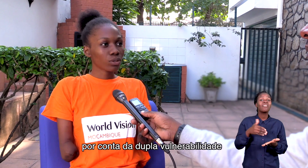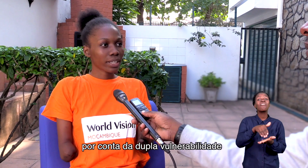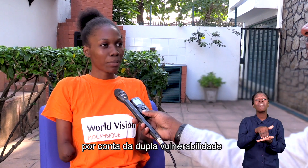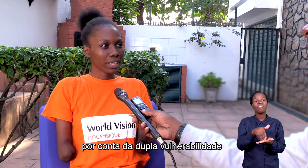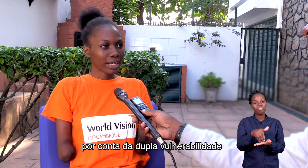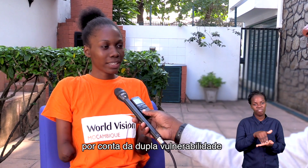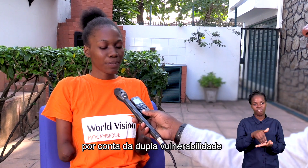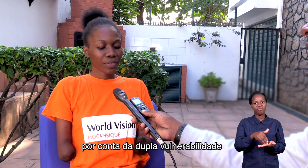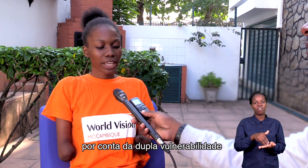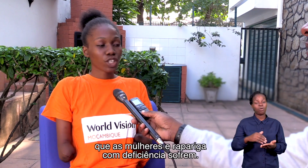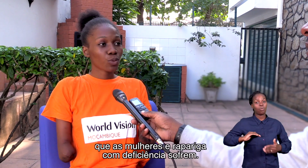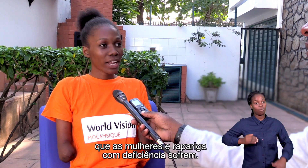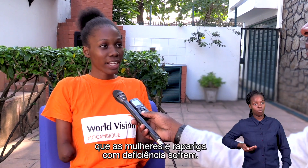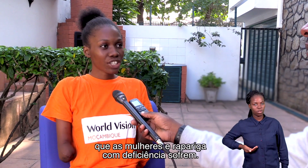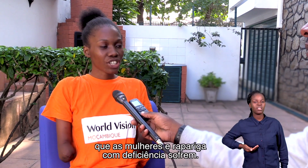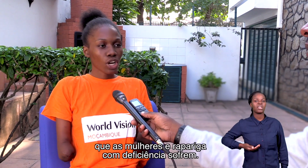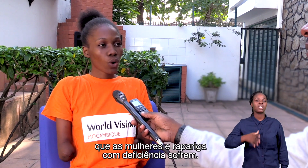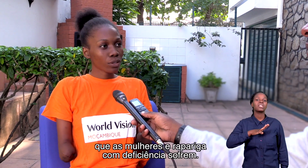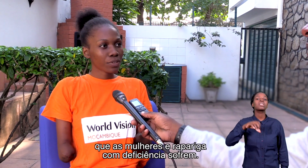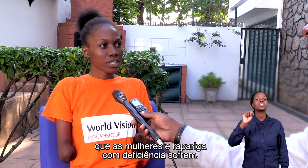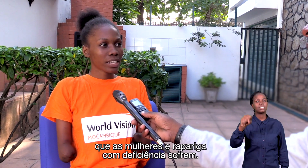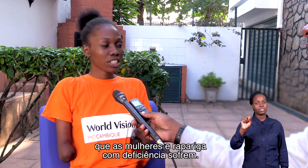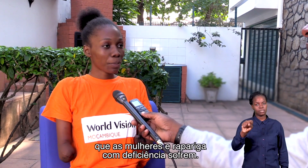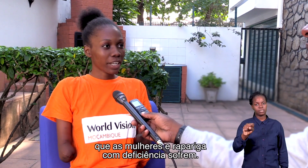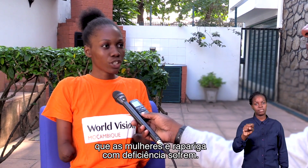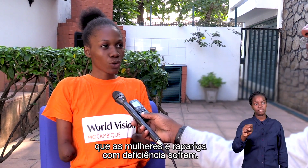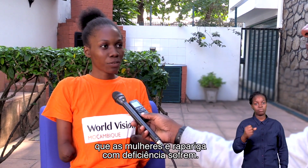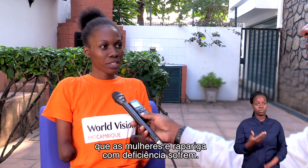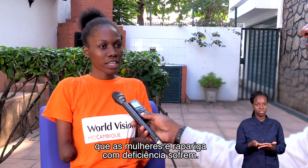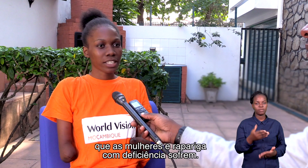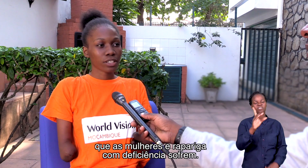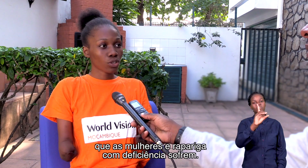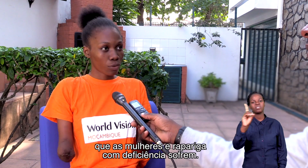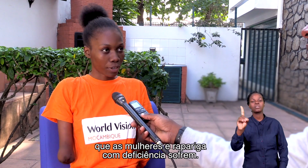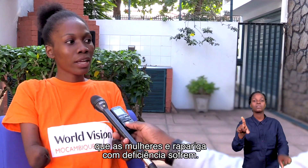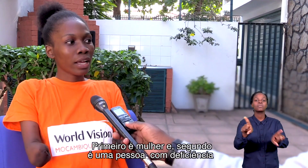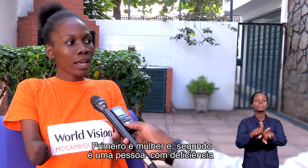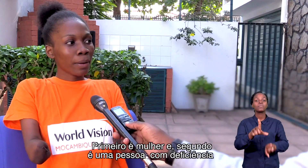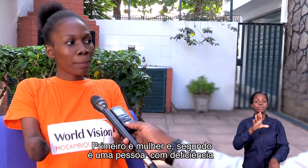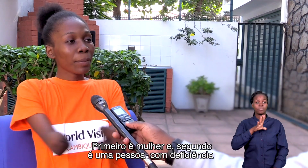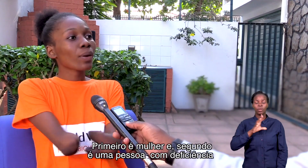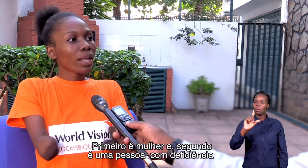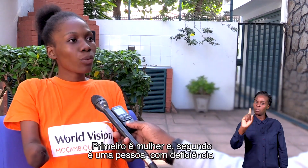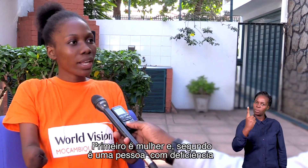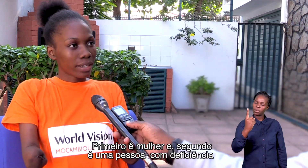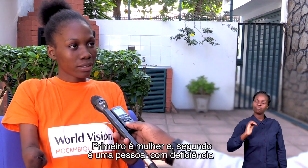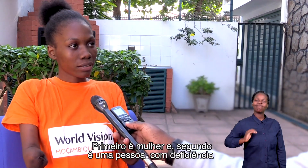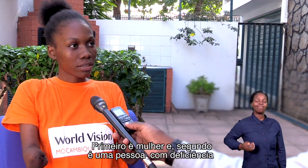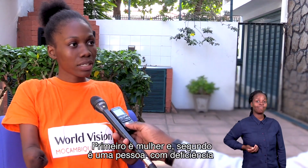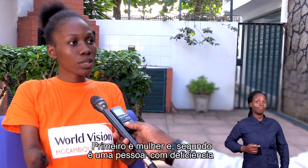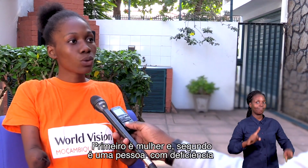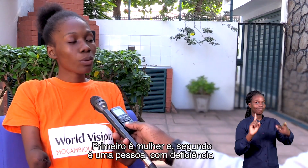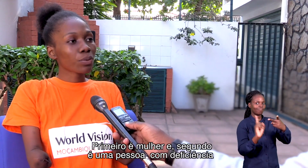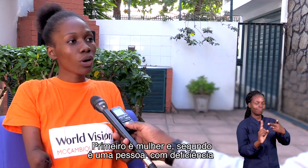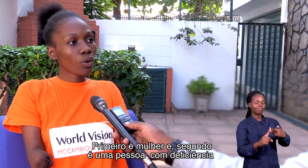dupla vulnerabilidade que as mulheres com deficiência, as raparigas com deficiência sofrem. Primeiro, ela é mulher